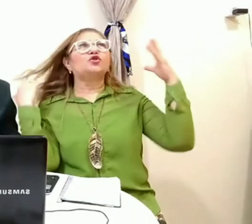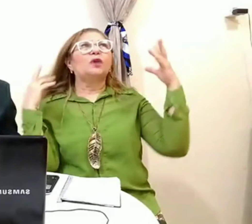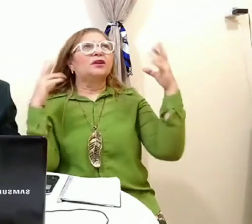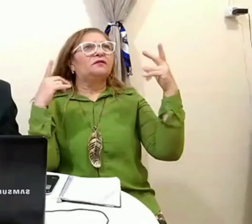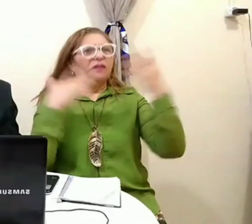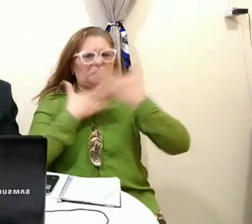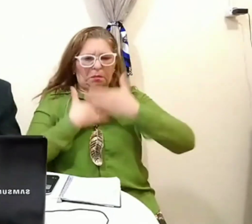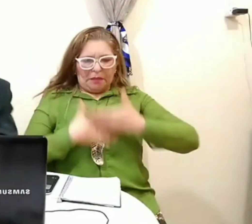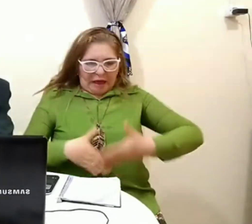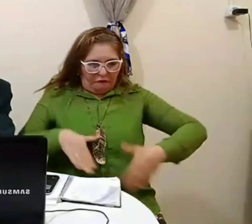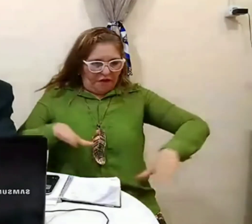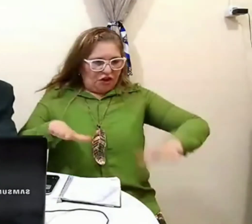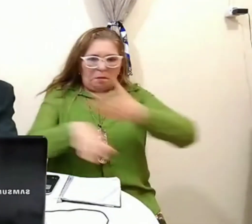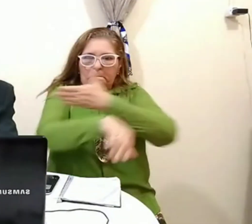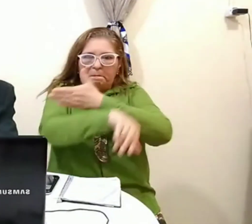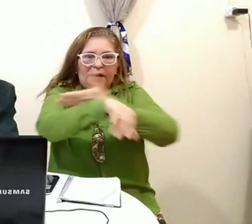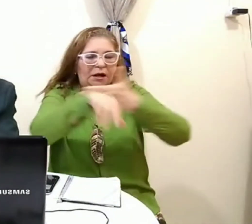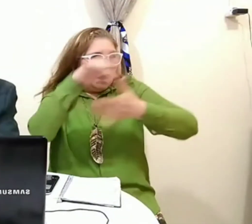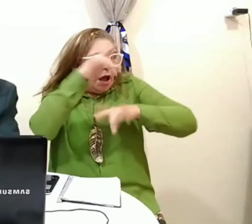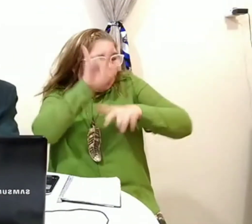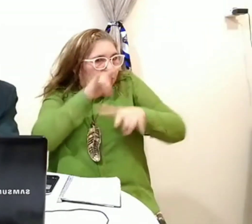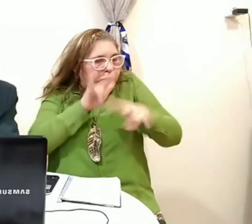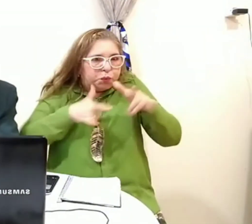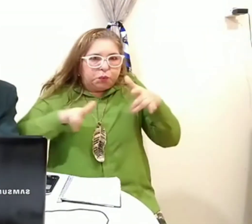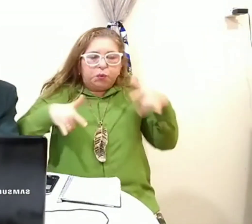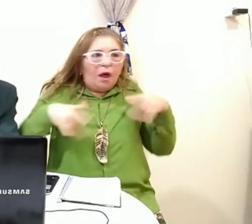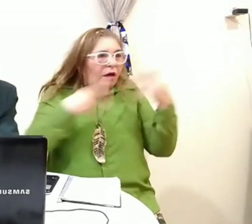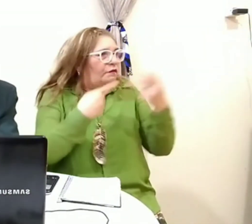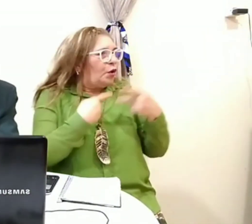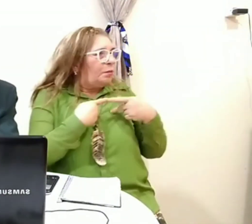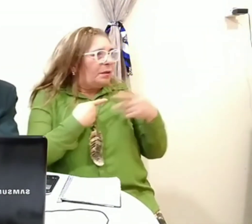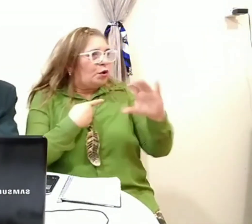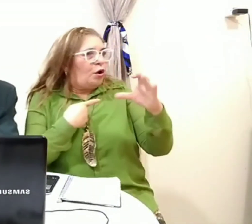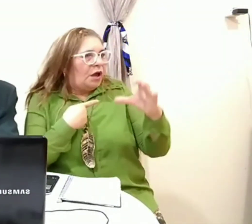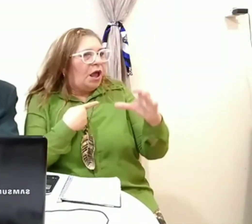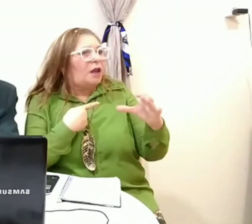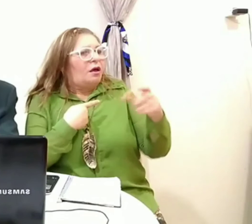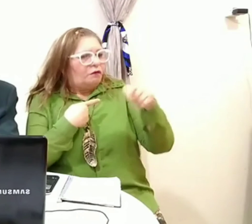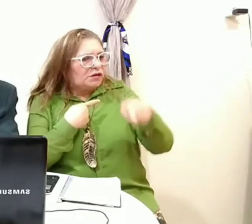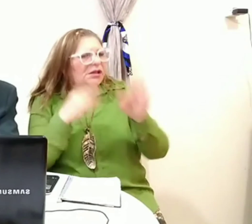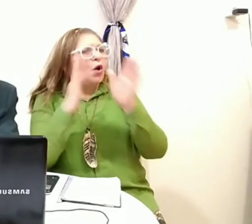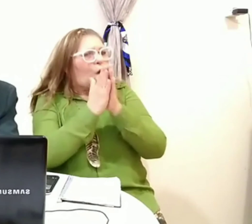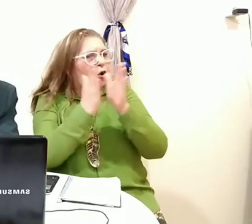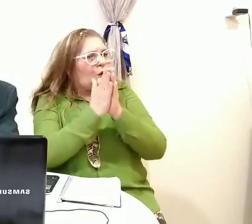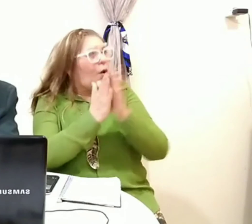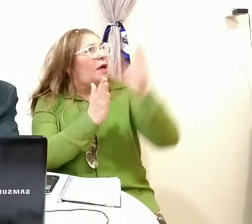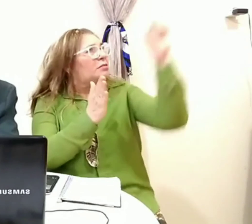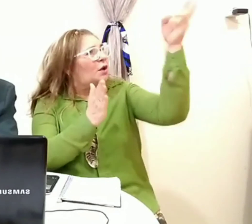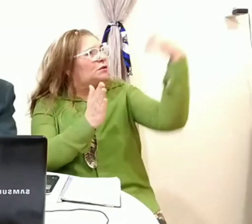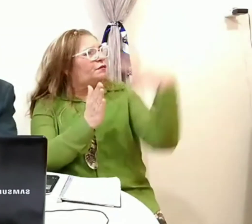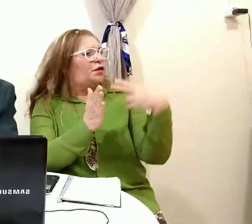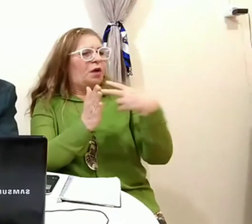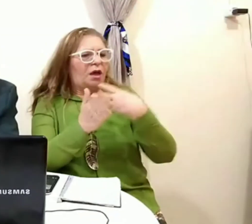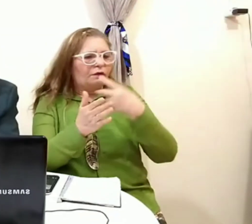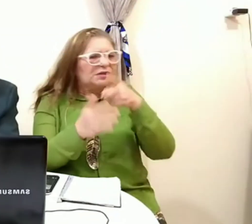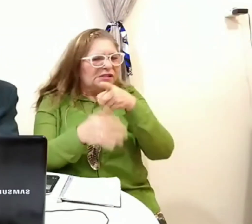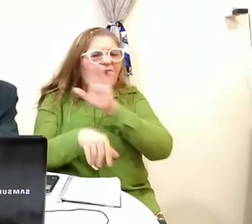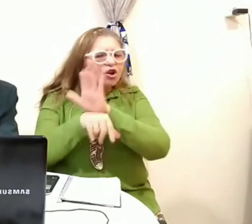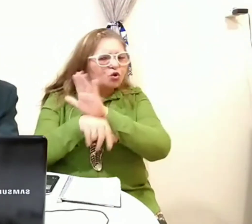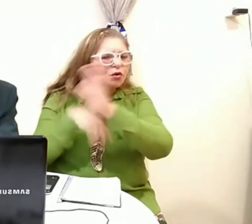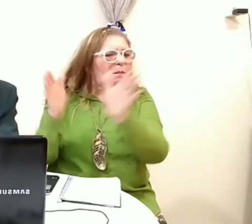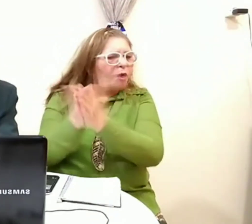vestes resplandecentes. E disse para mim, Cornélio, a tua oração foi ouvida e as tuas esmolas lembradas na presença